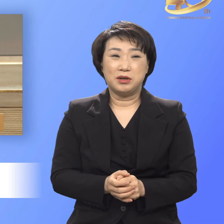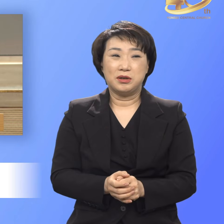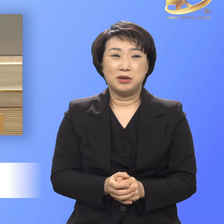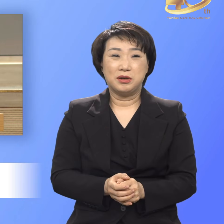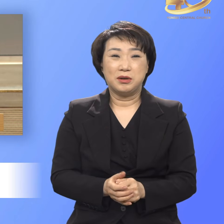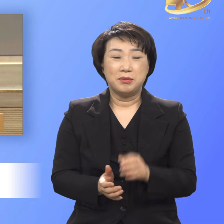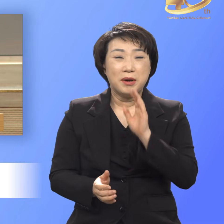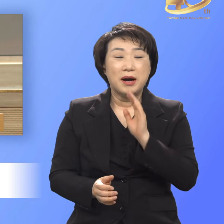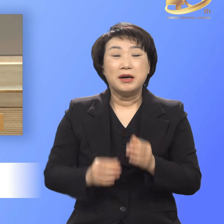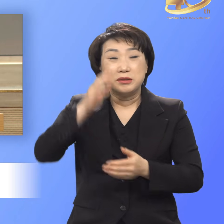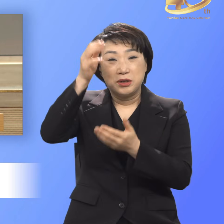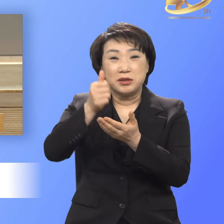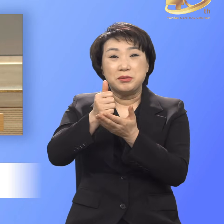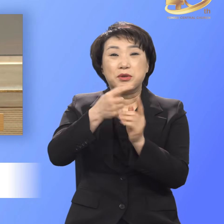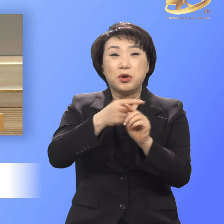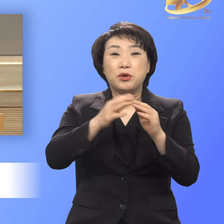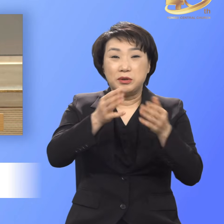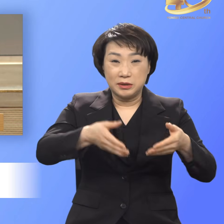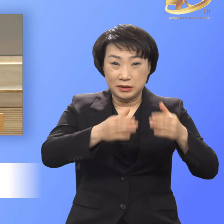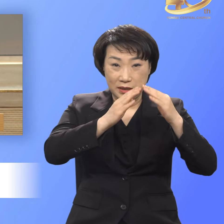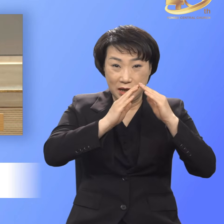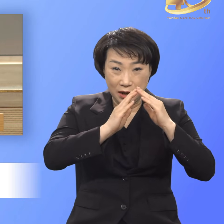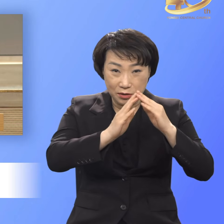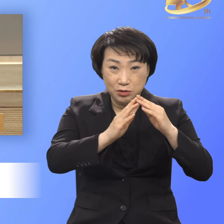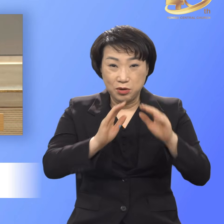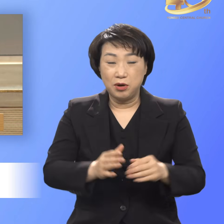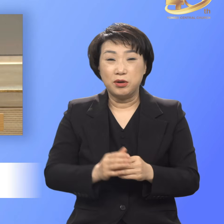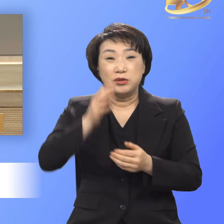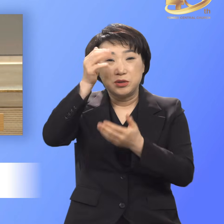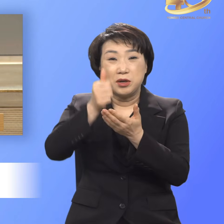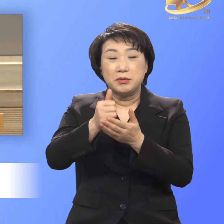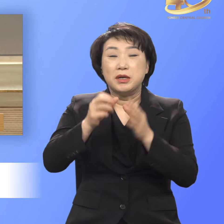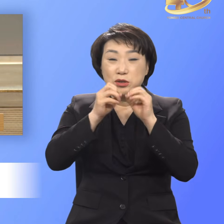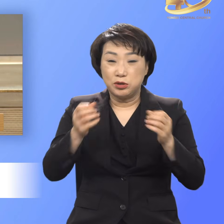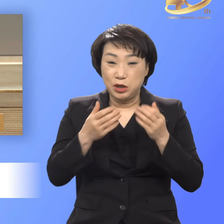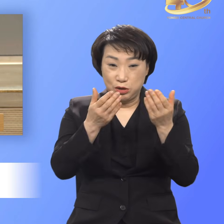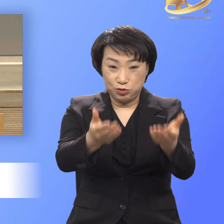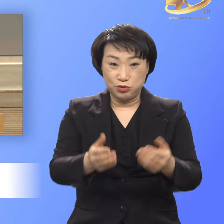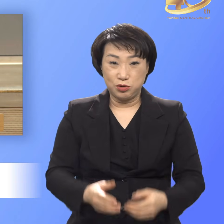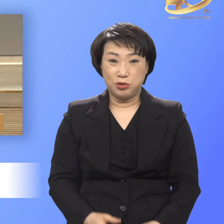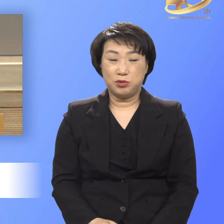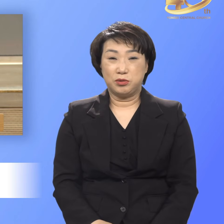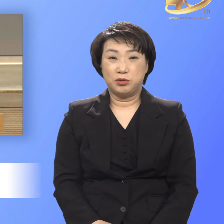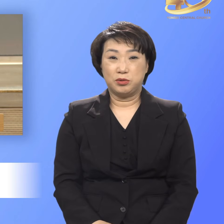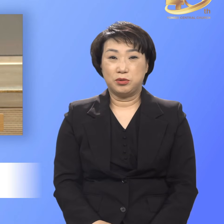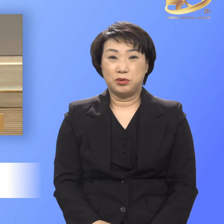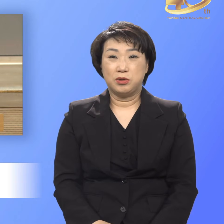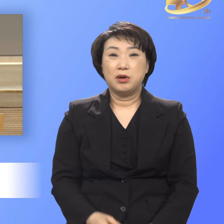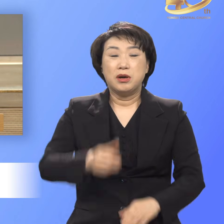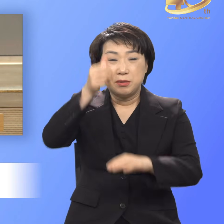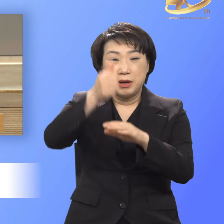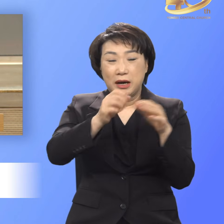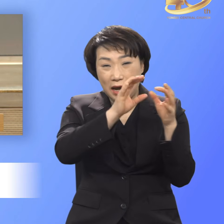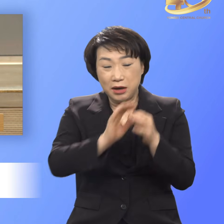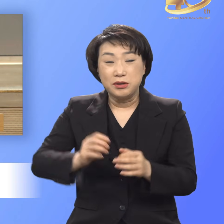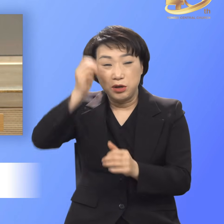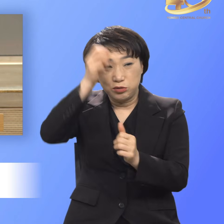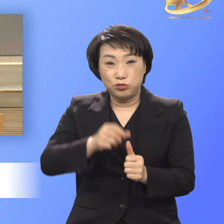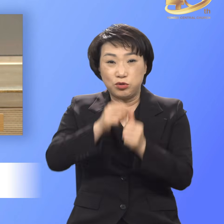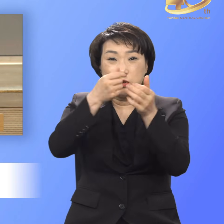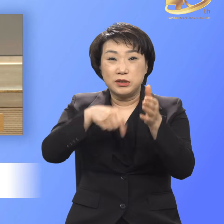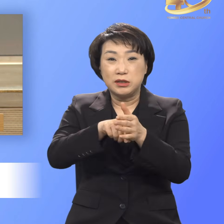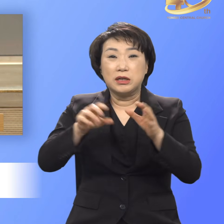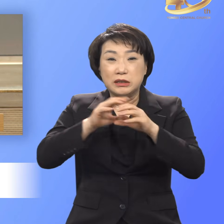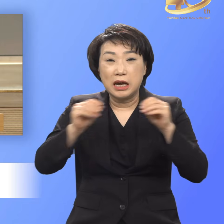아니라 성령으로 교회를 세우시고 성령으로 전하게 하시고 끝까지 영혼을 살리고자